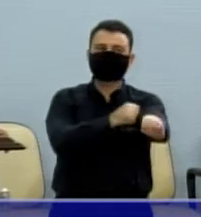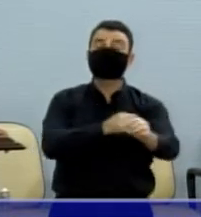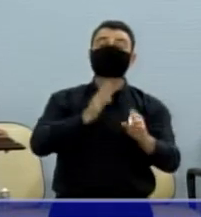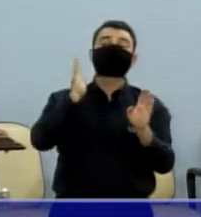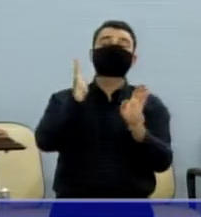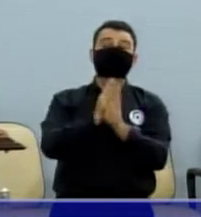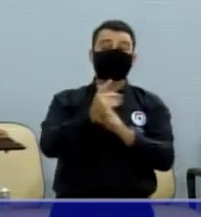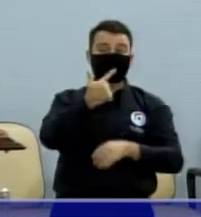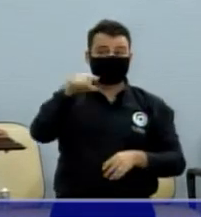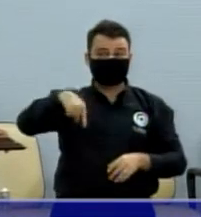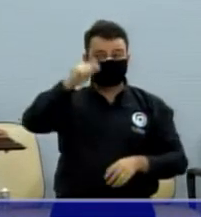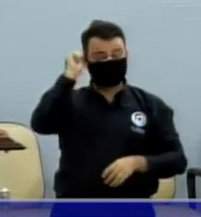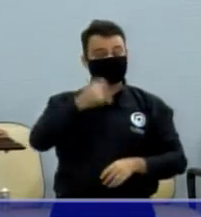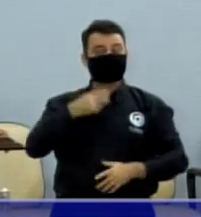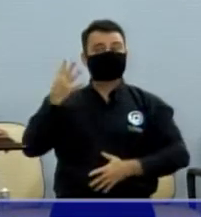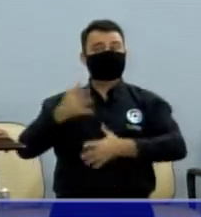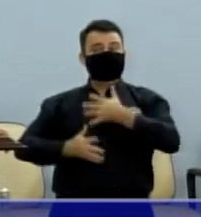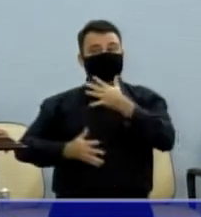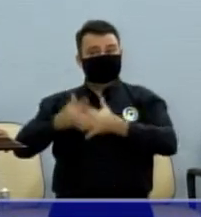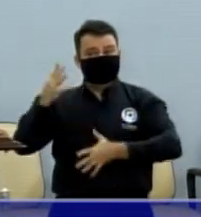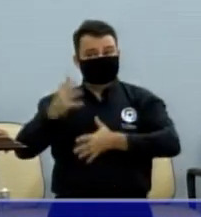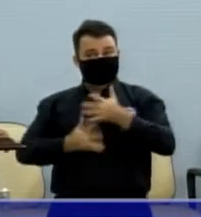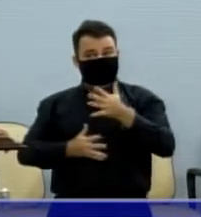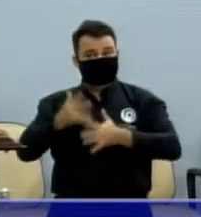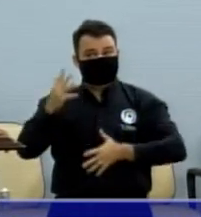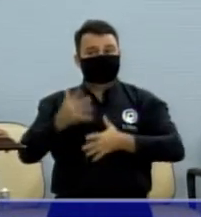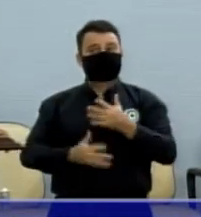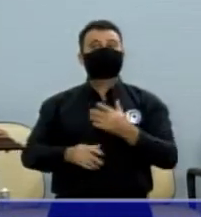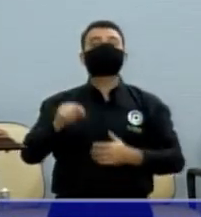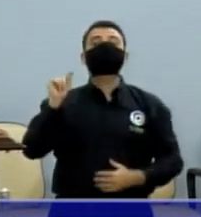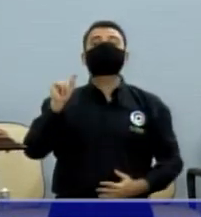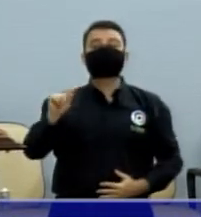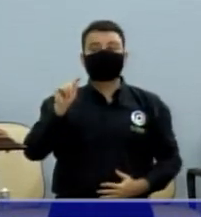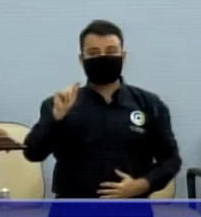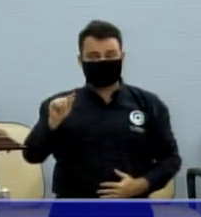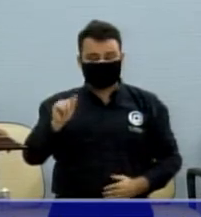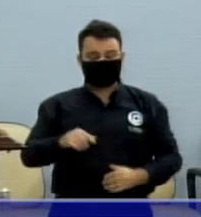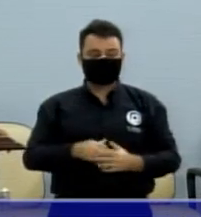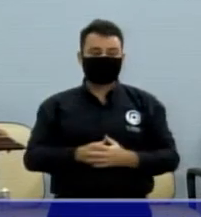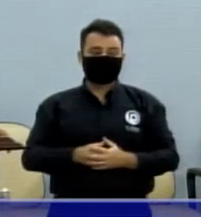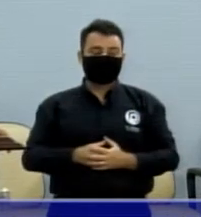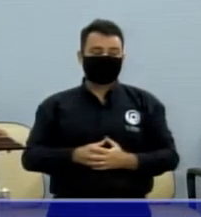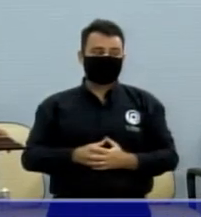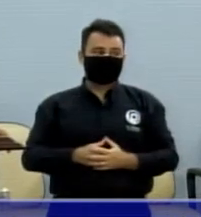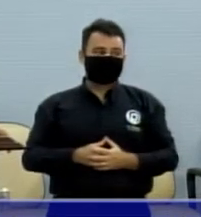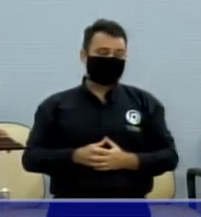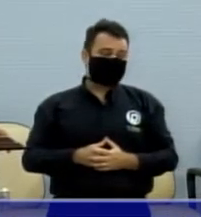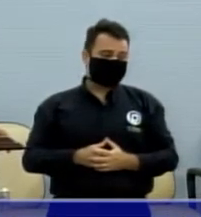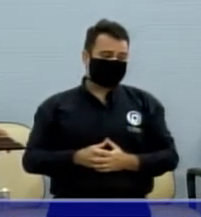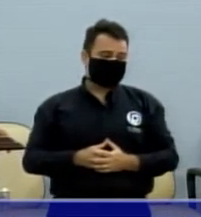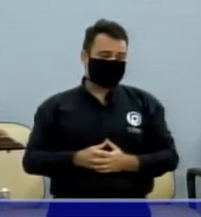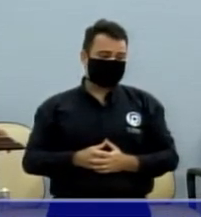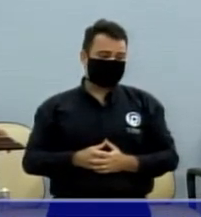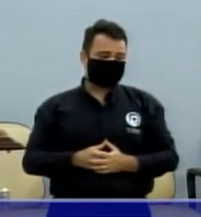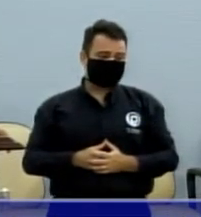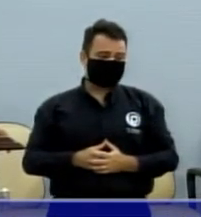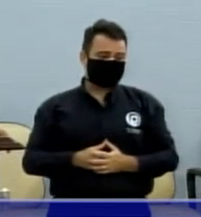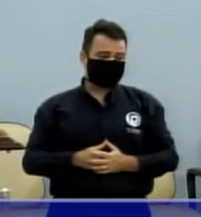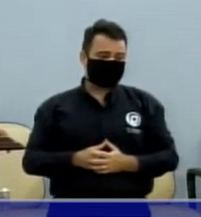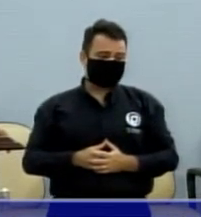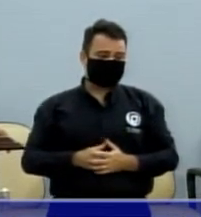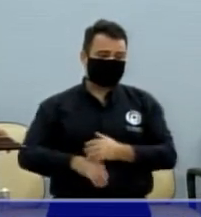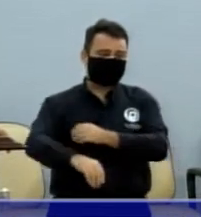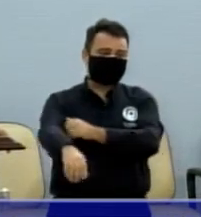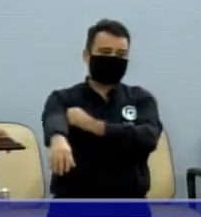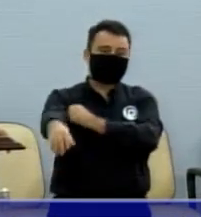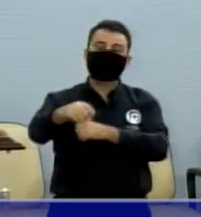local. E é necessário a construção de três novas captações